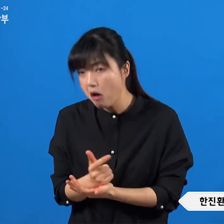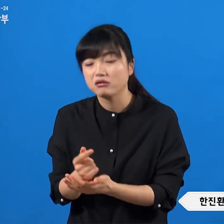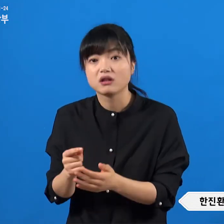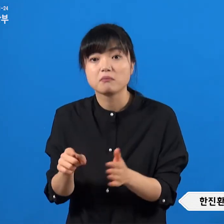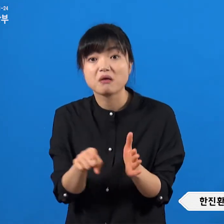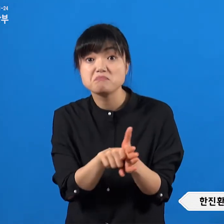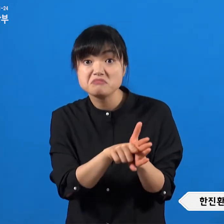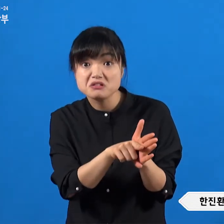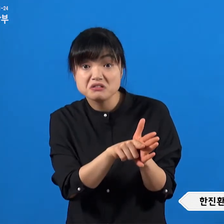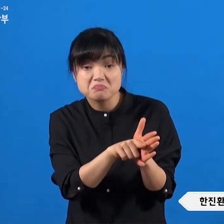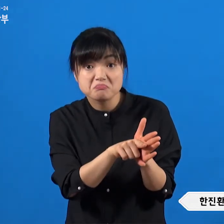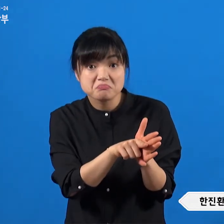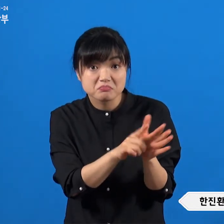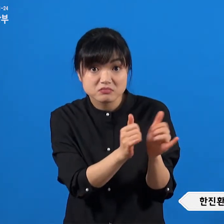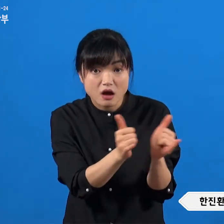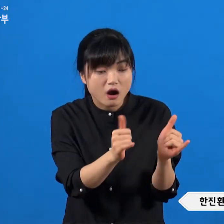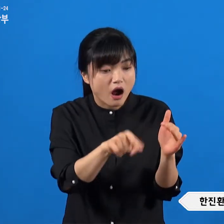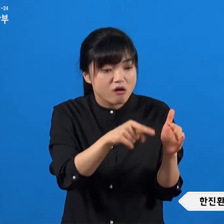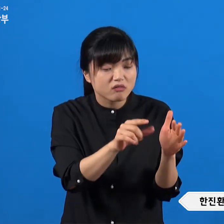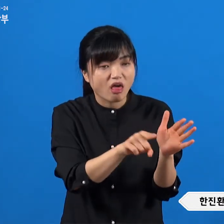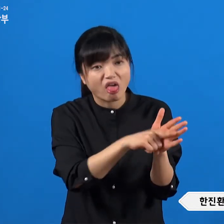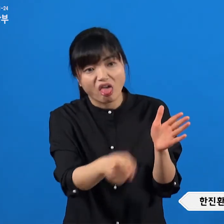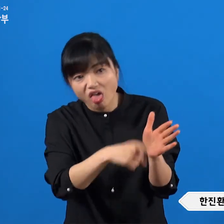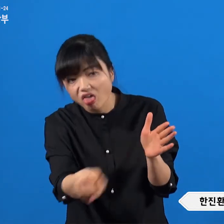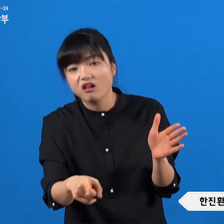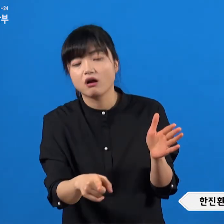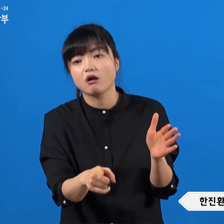버리고 세상으로 가버린 사람들이 많았습니다.